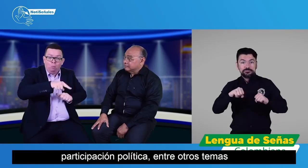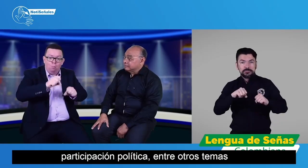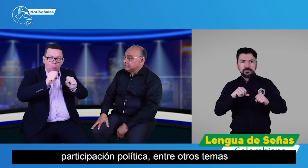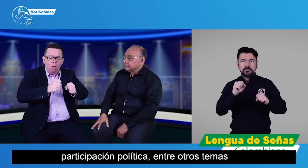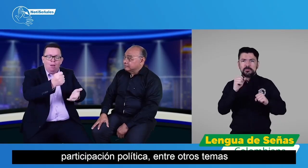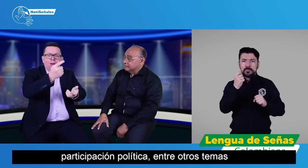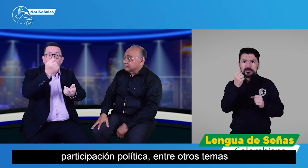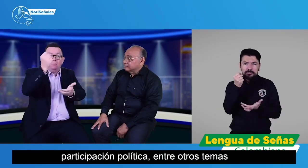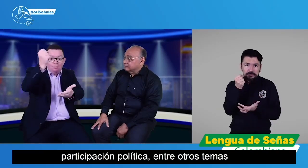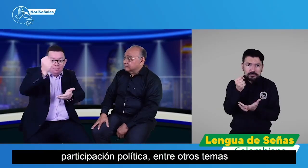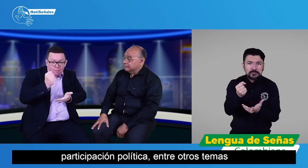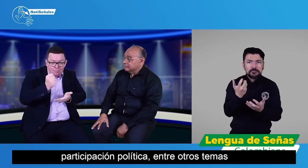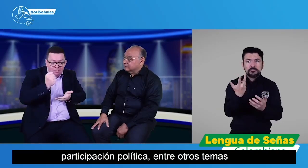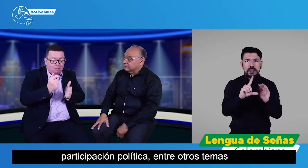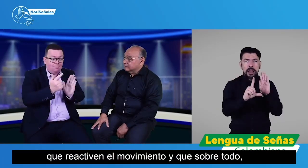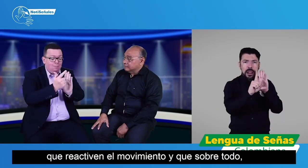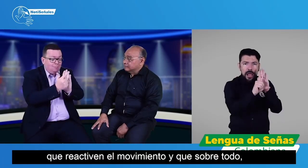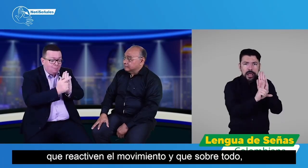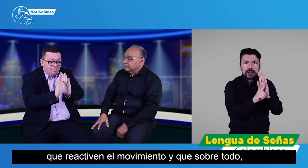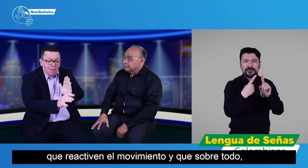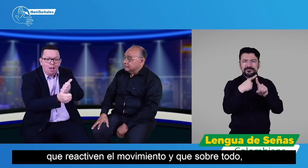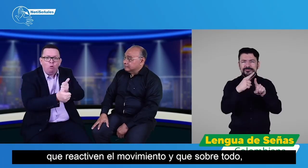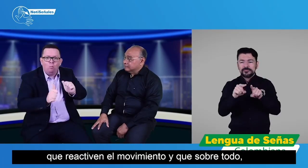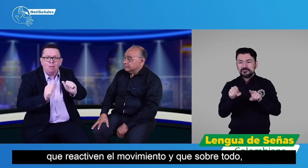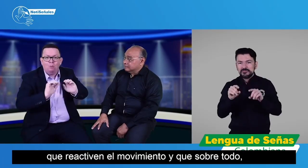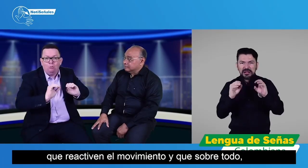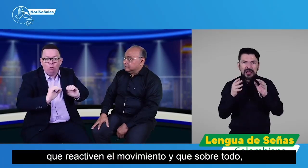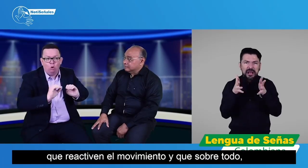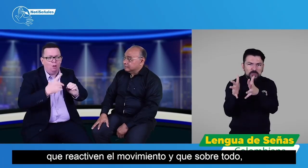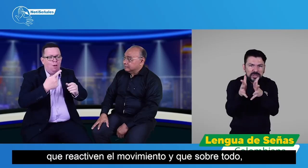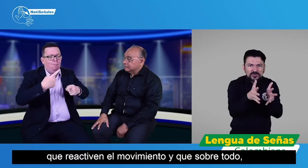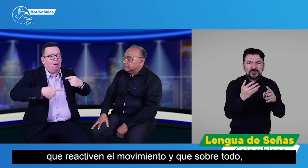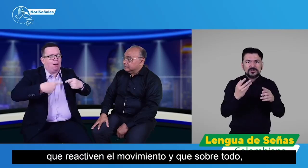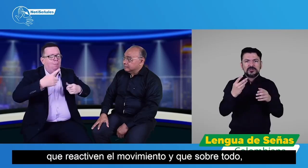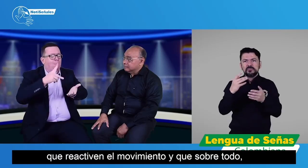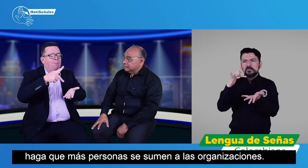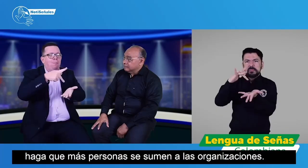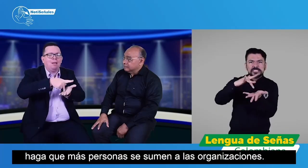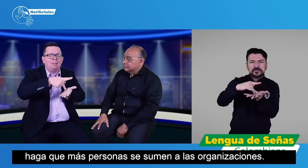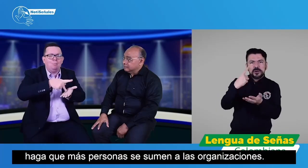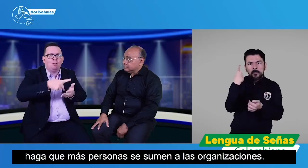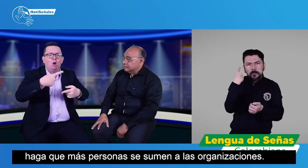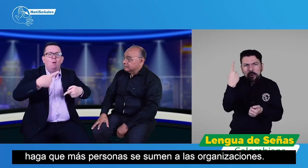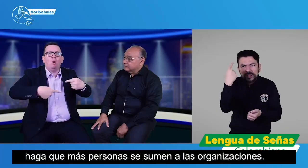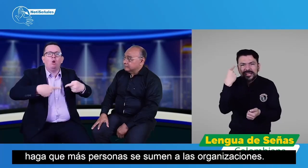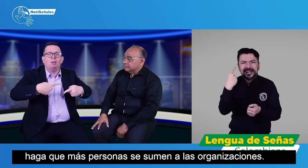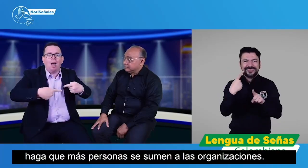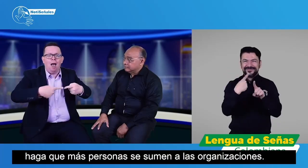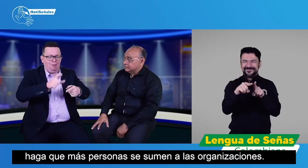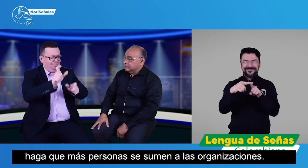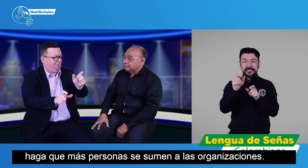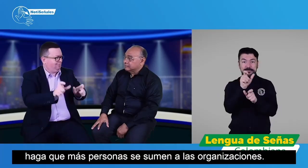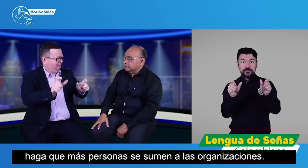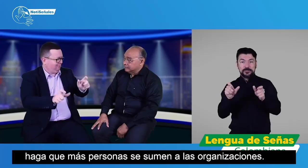política, entre otros temas que reactiven el movimiento y que, sobre todo, haga que más personas se sumen a las